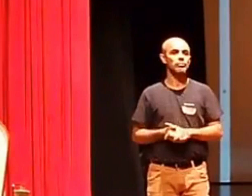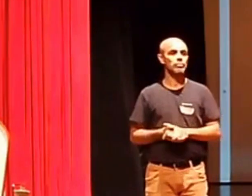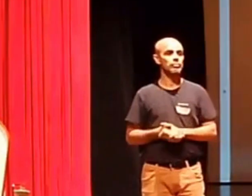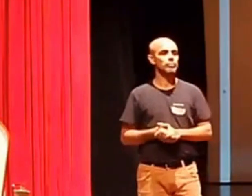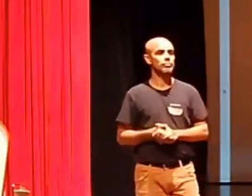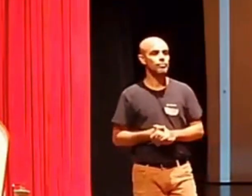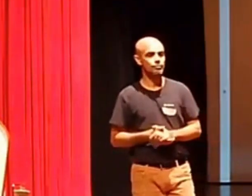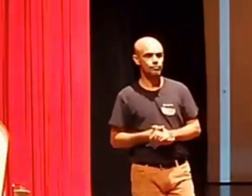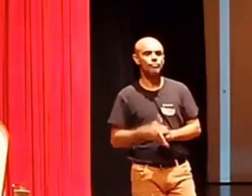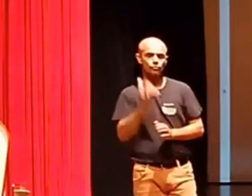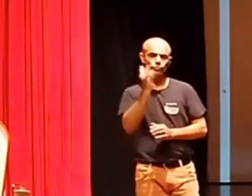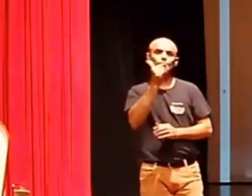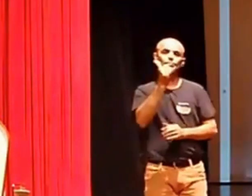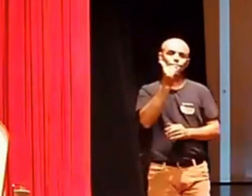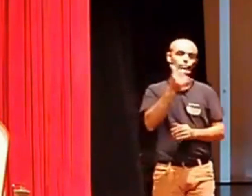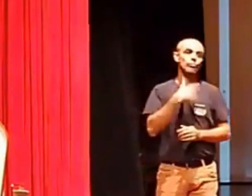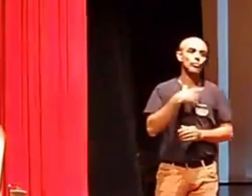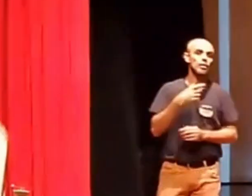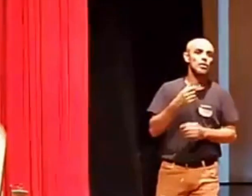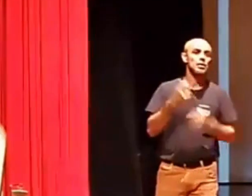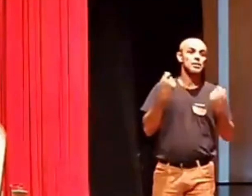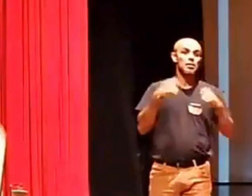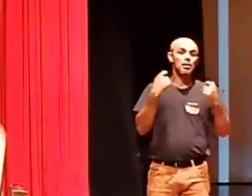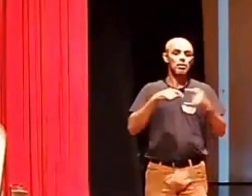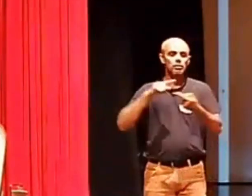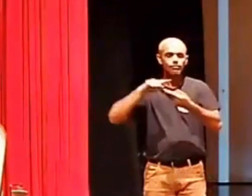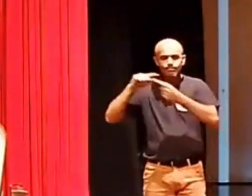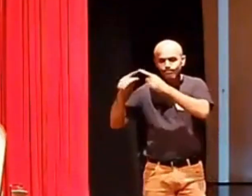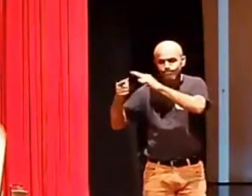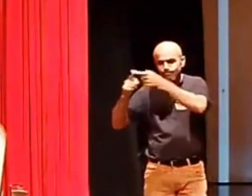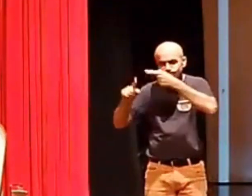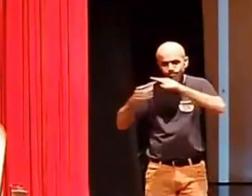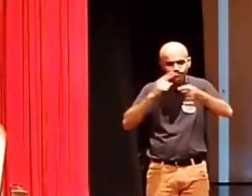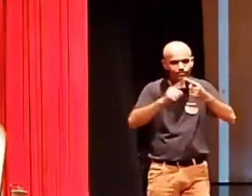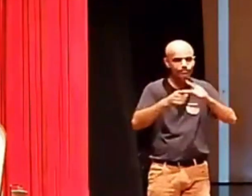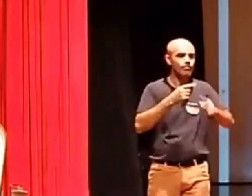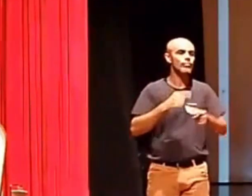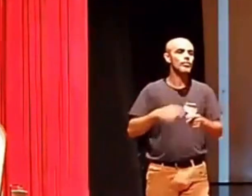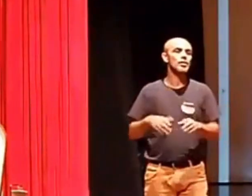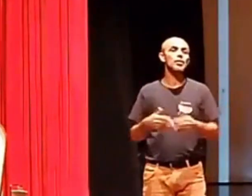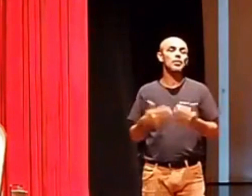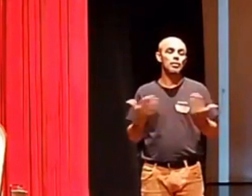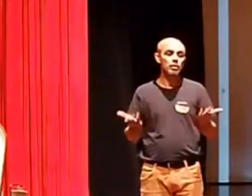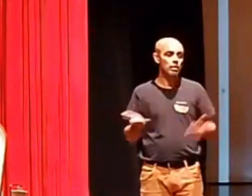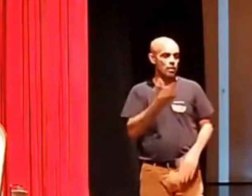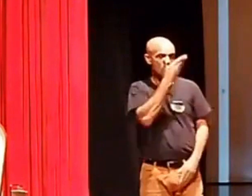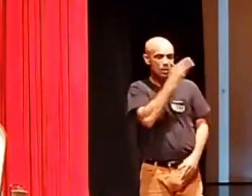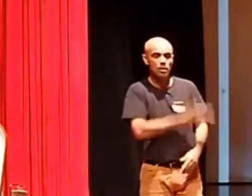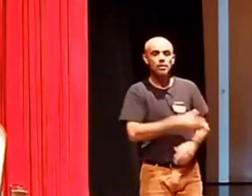Aqui eu já falei, né, que é uma necessidade de consenso. E aqui é só